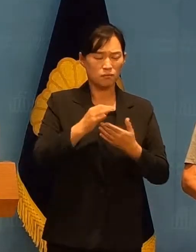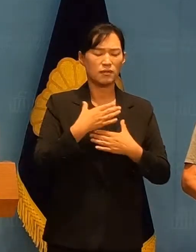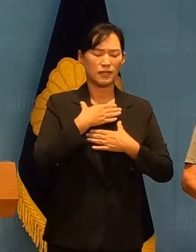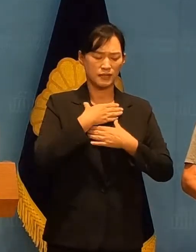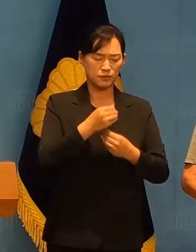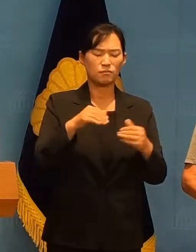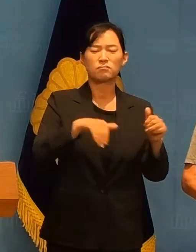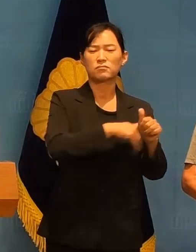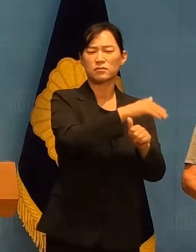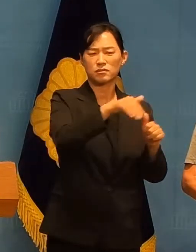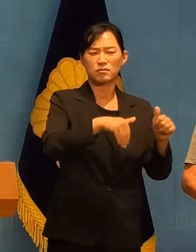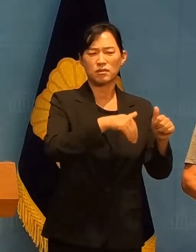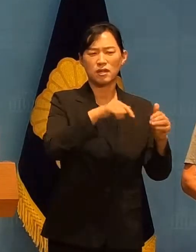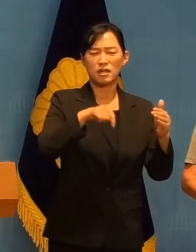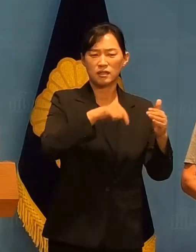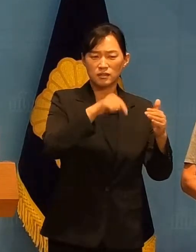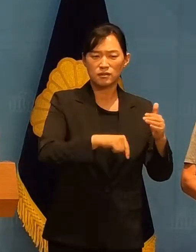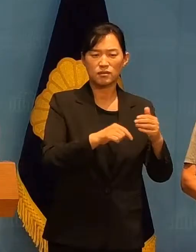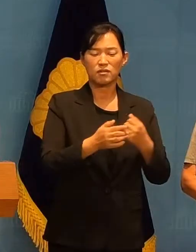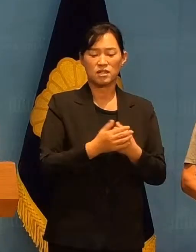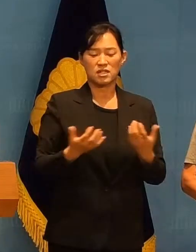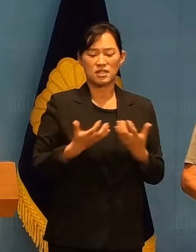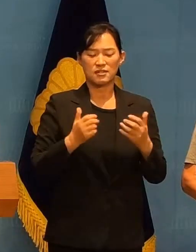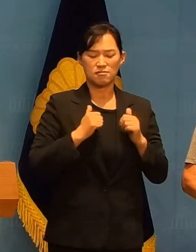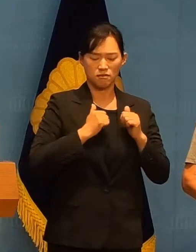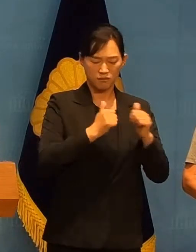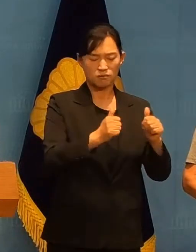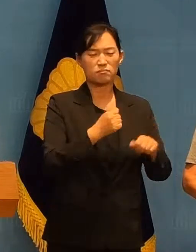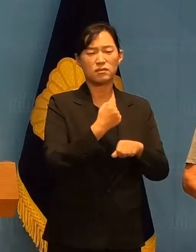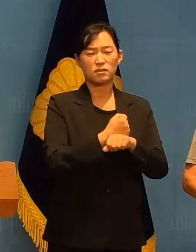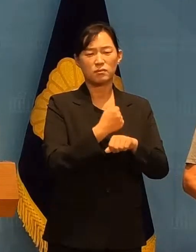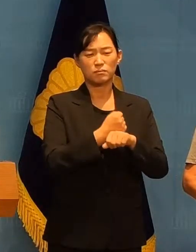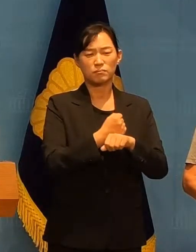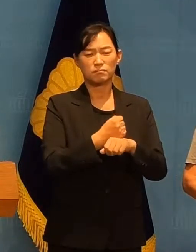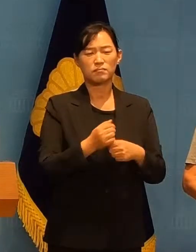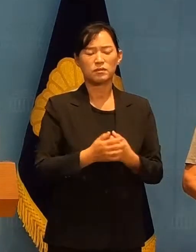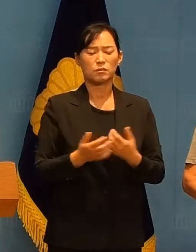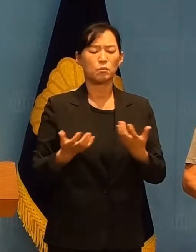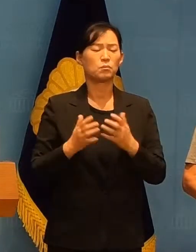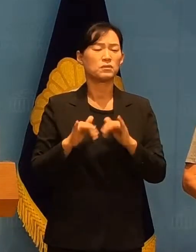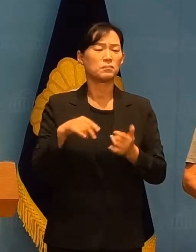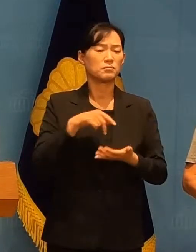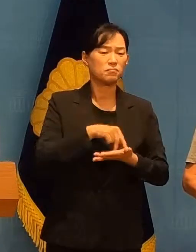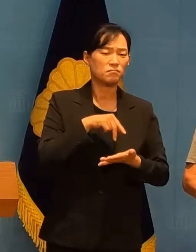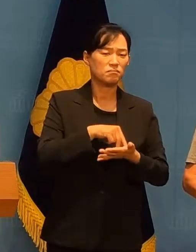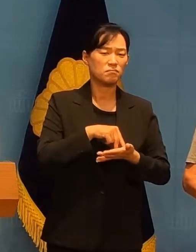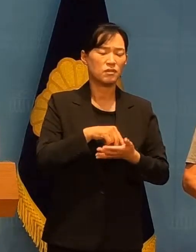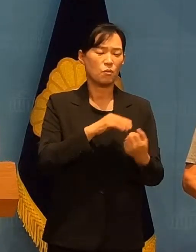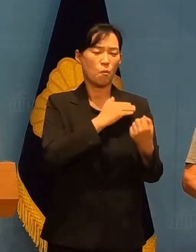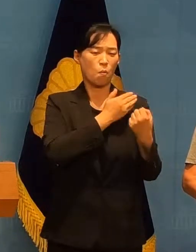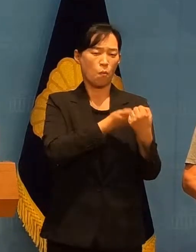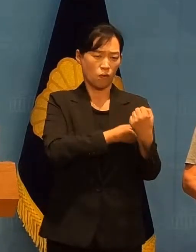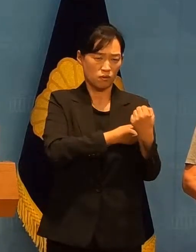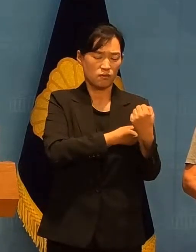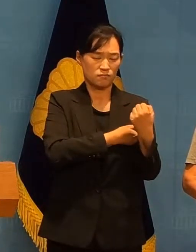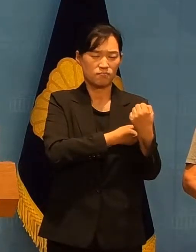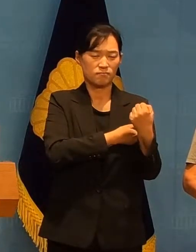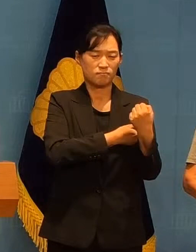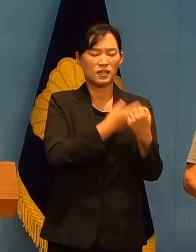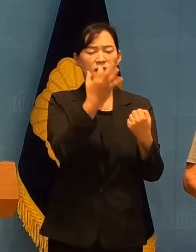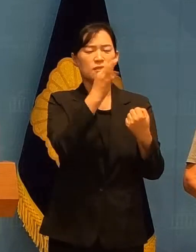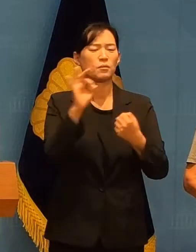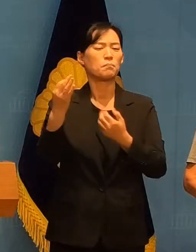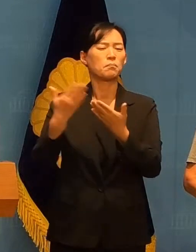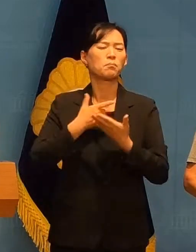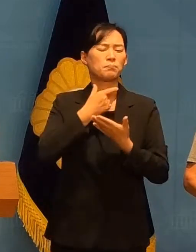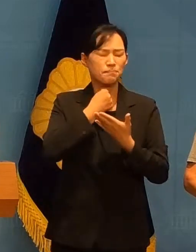안전한 환경에서 본연의 업무에 충실하며 노동자로서 권리를 인정받고